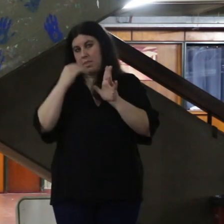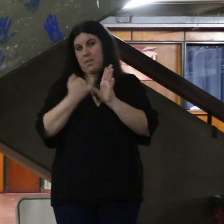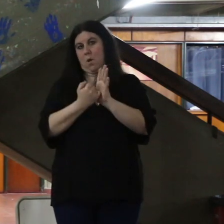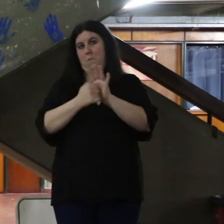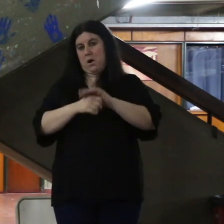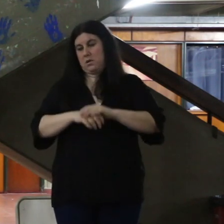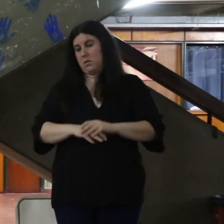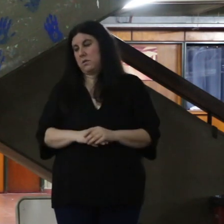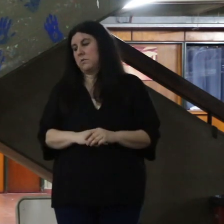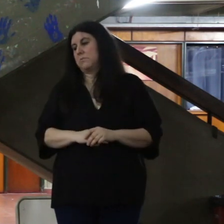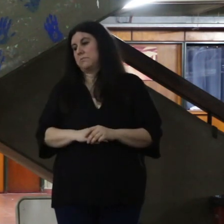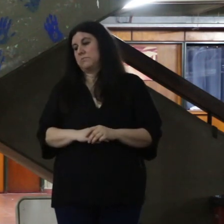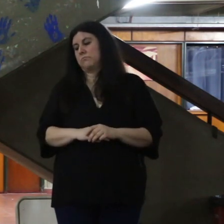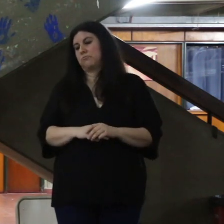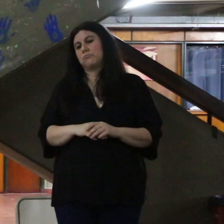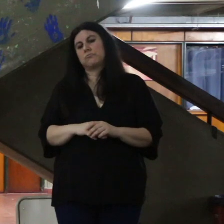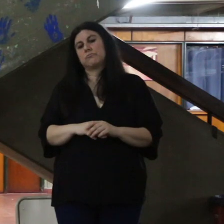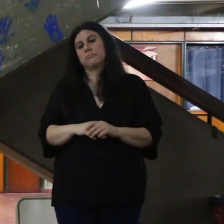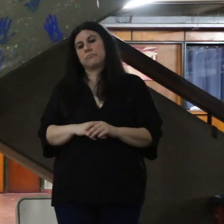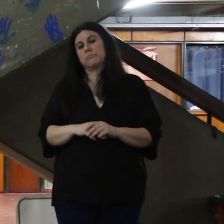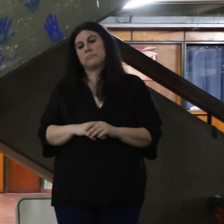Pero yo quiero,